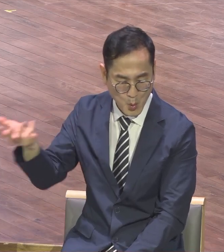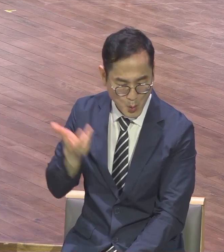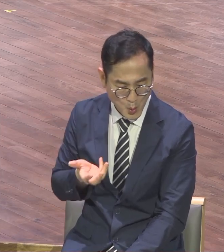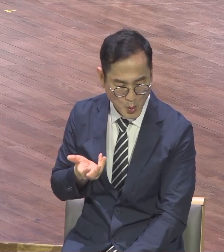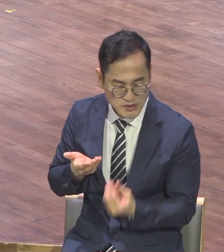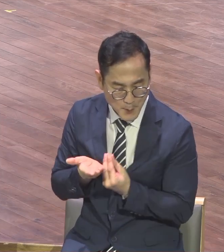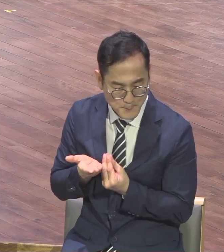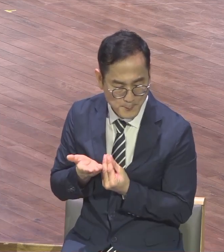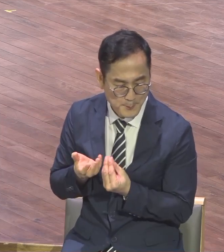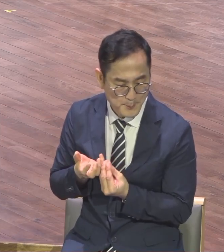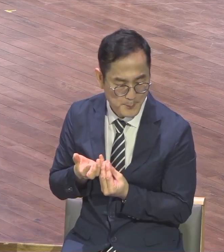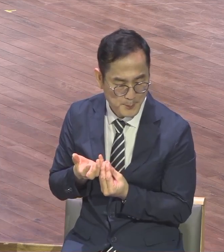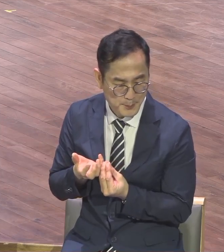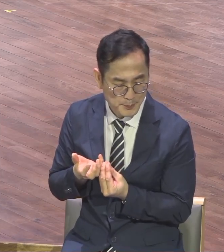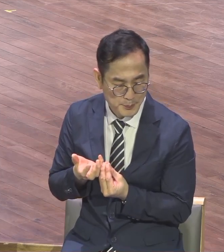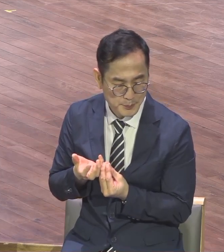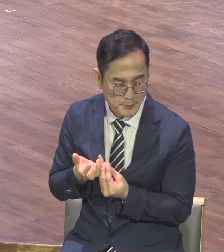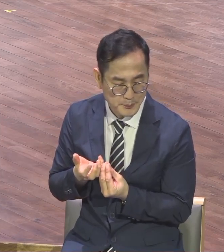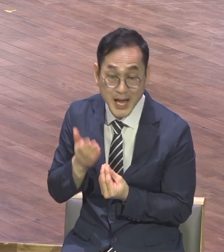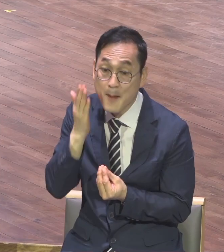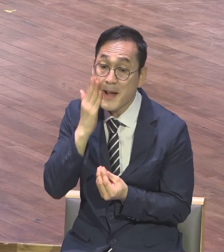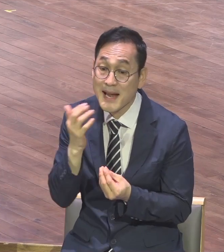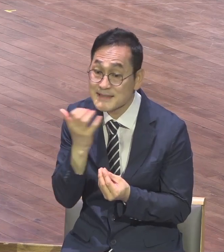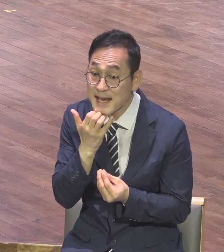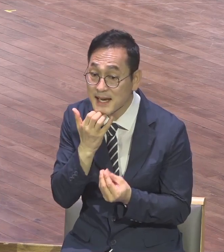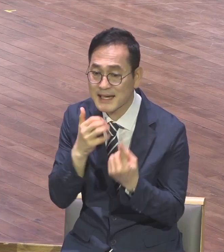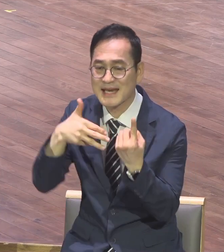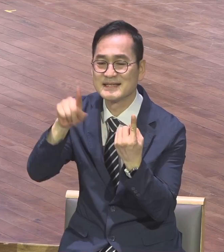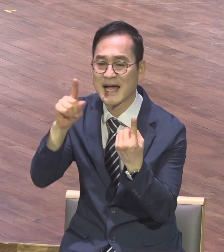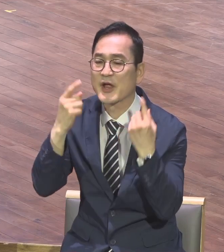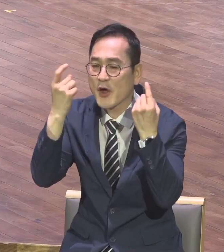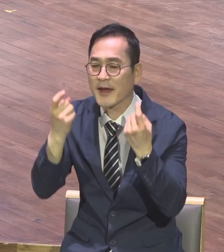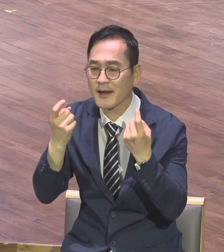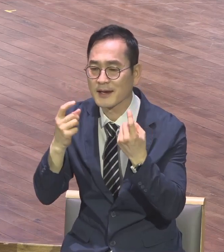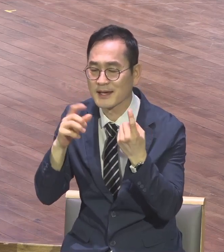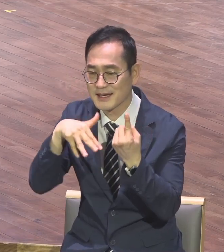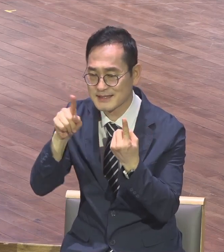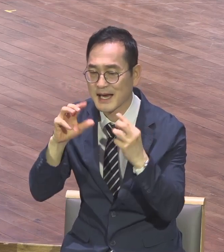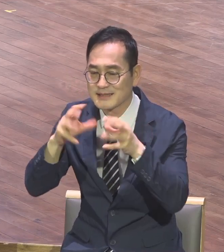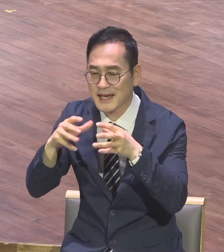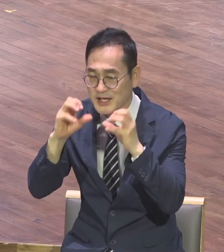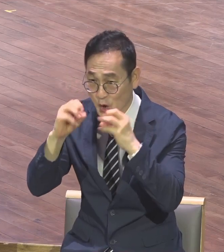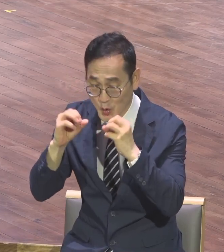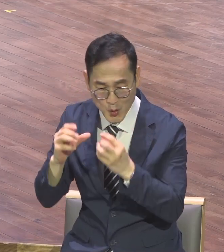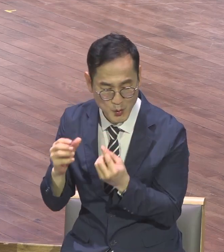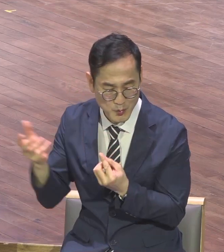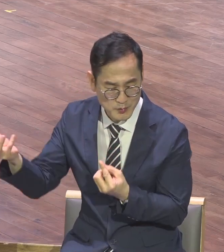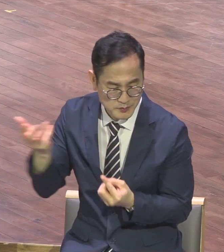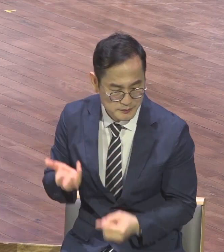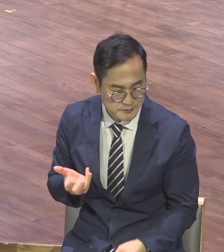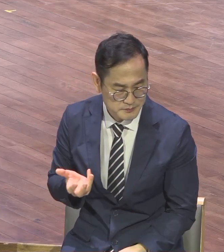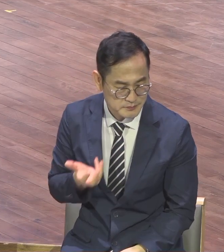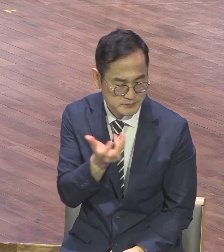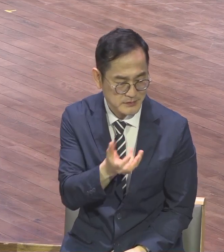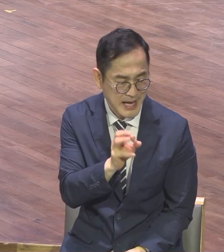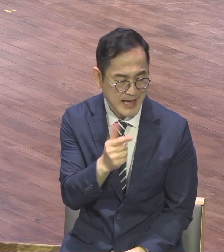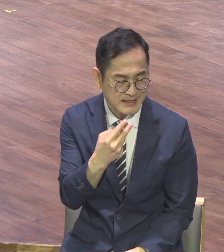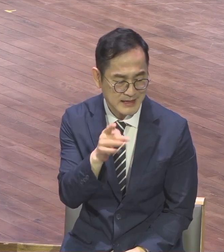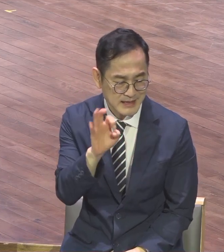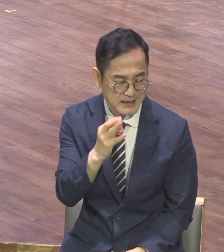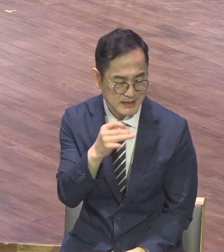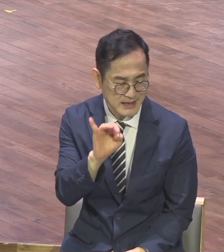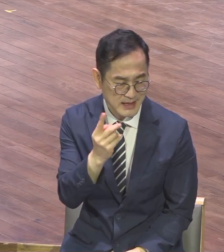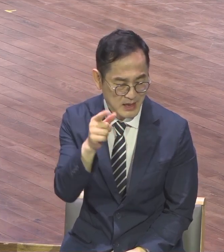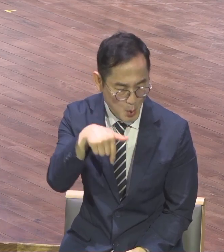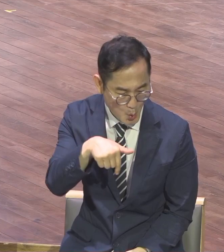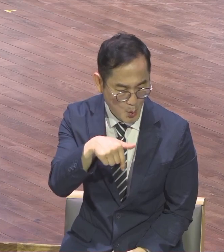계속 파란 색깔은 1차 여행을 가는 길입니다. 이 버가를 거쳐가지고 안디옥 거쳐서 루스드라